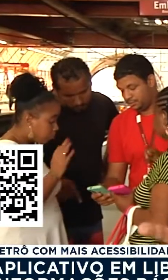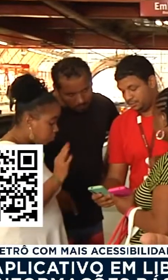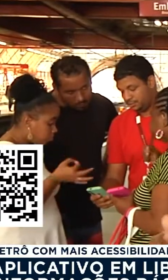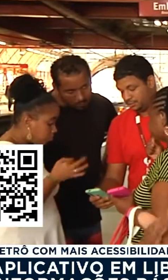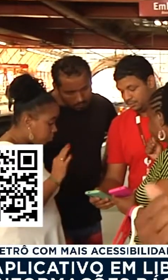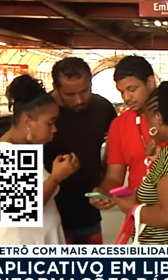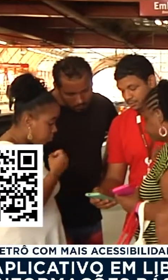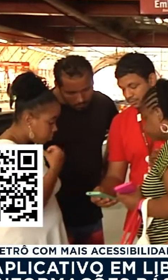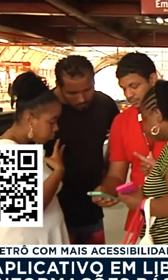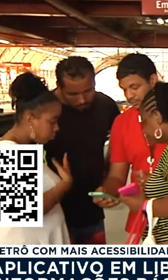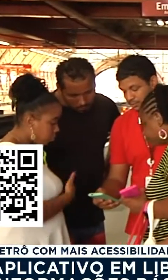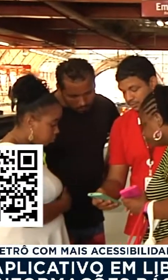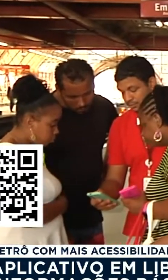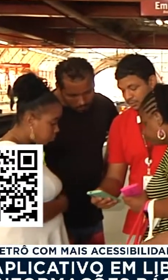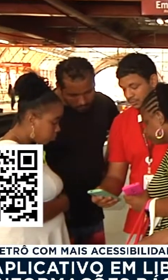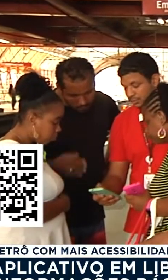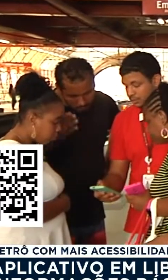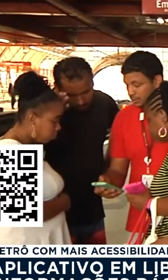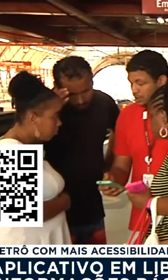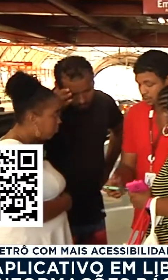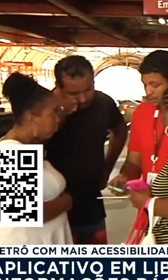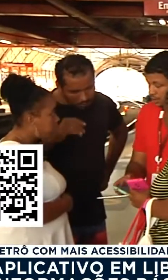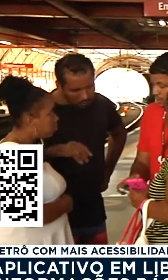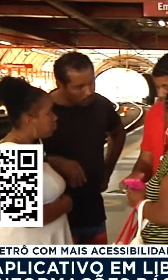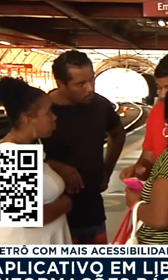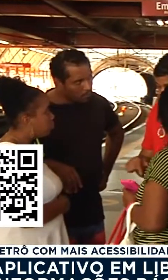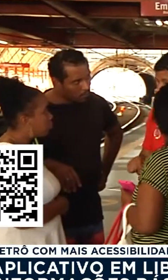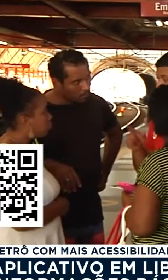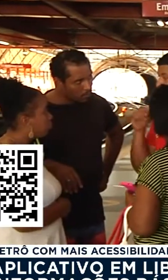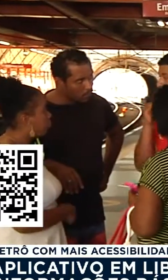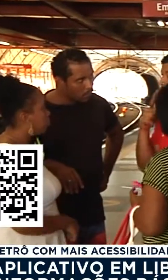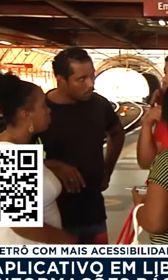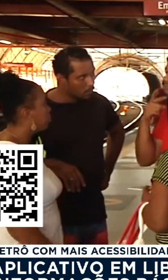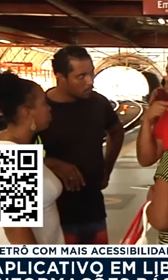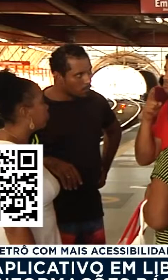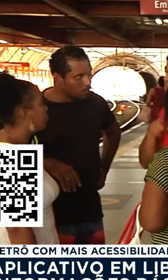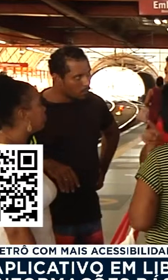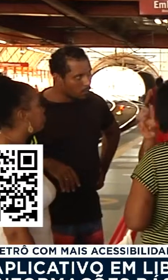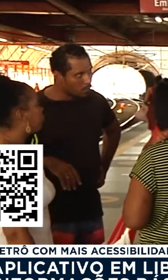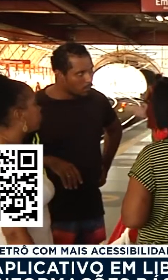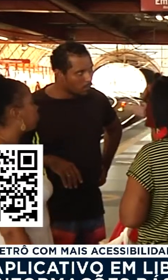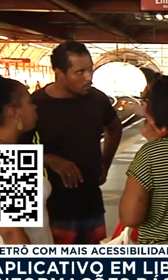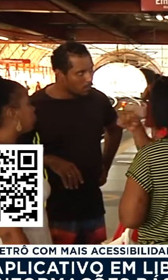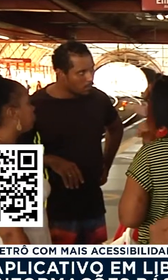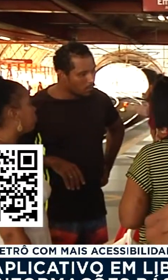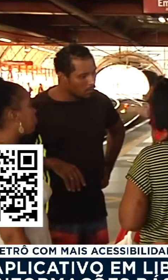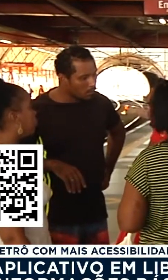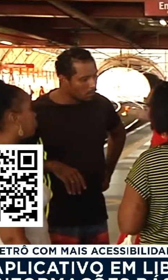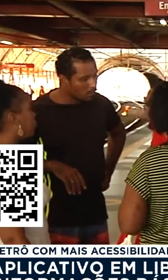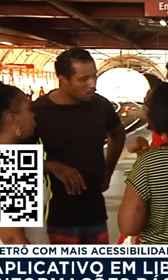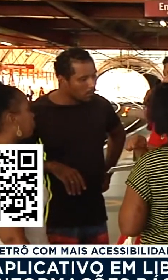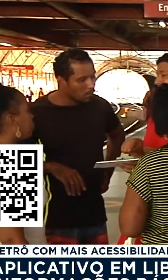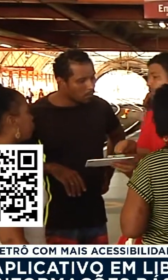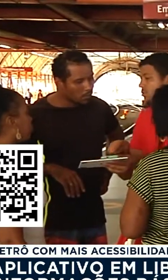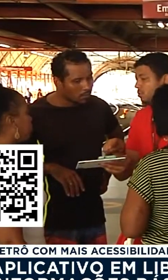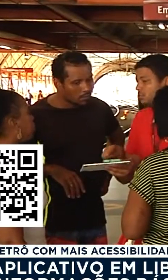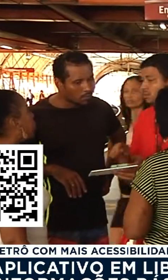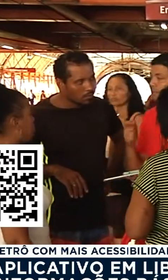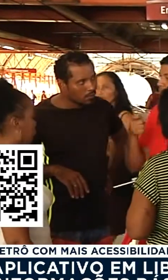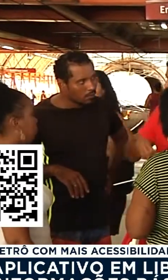internet, gente até aqui tem já no metrô o Wi-Fi gratuito disponibilizado pelo governo do estado nas estações do metrô. Ele faz o acesso